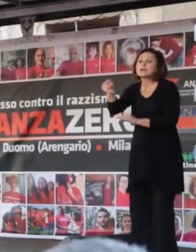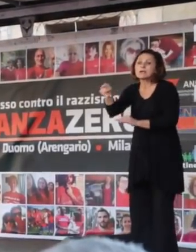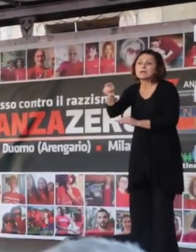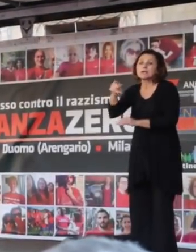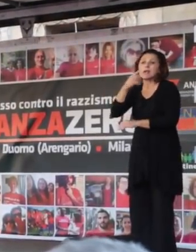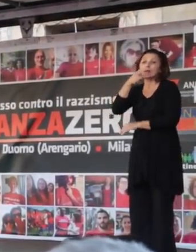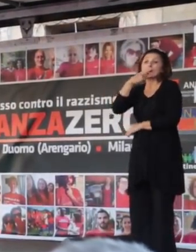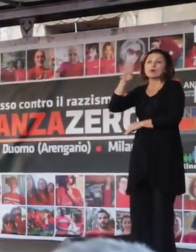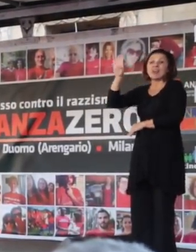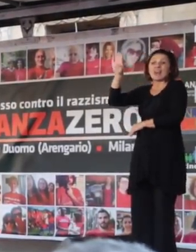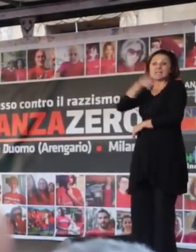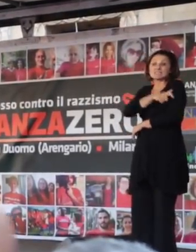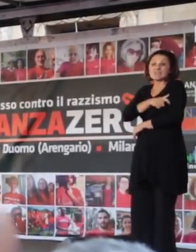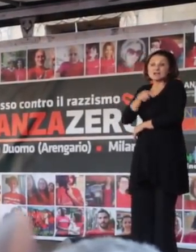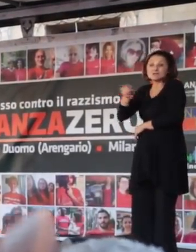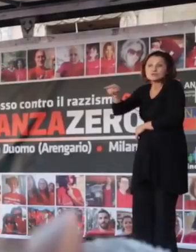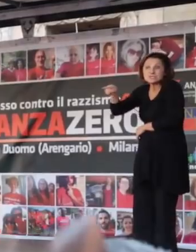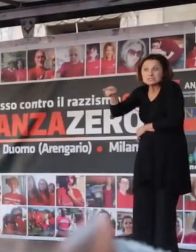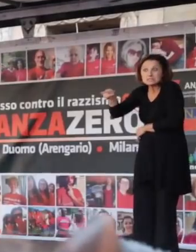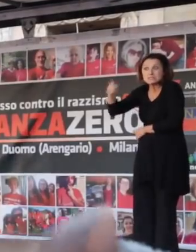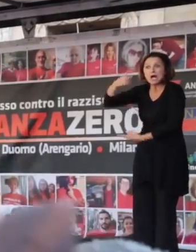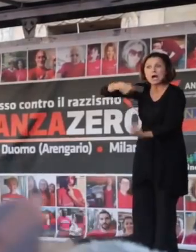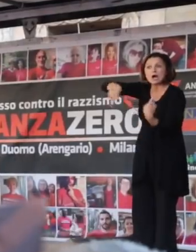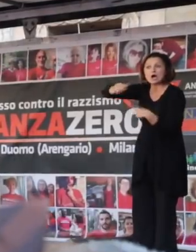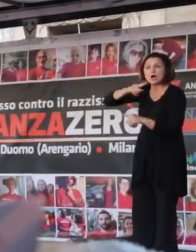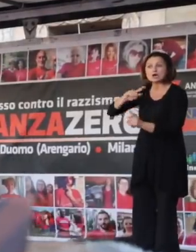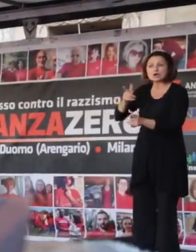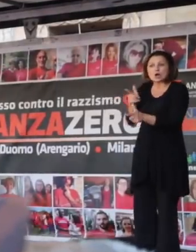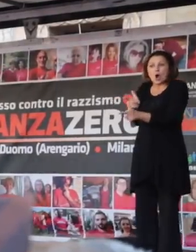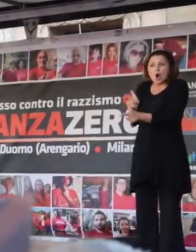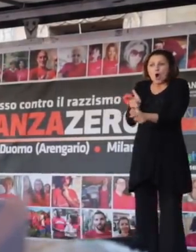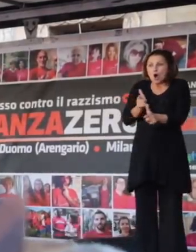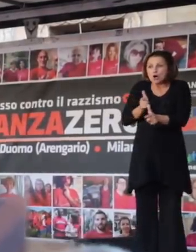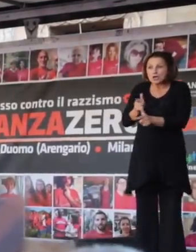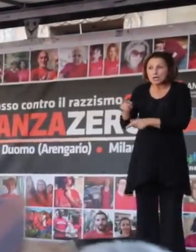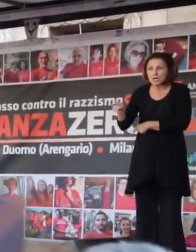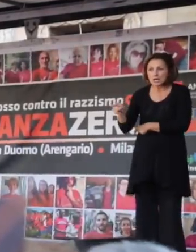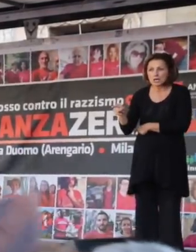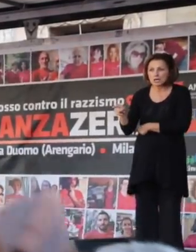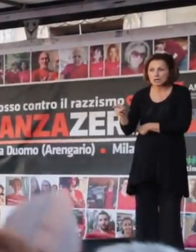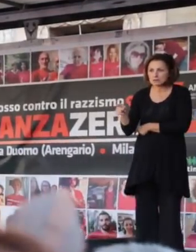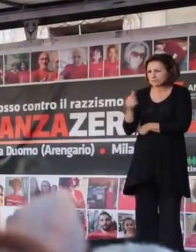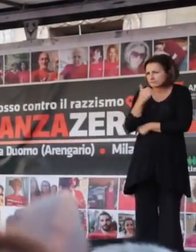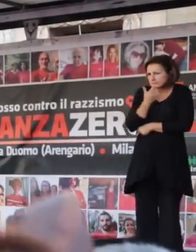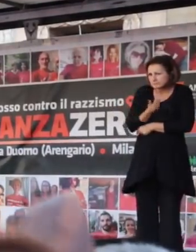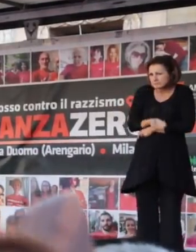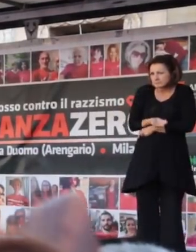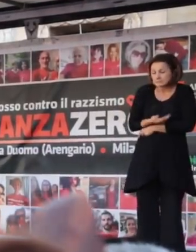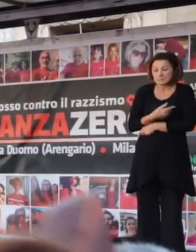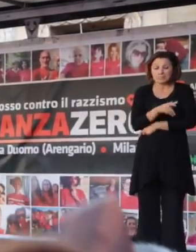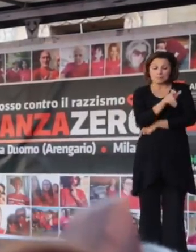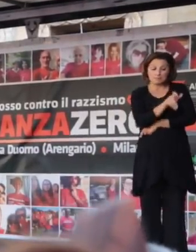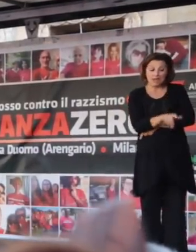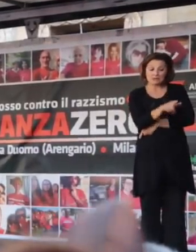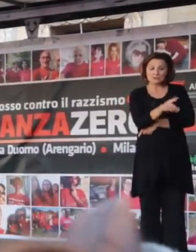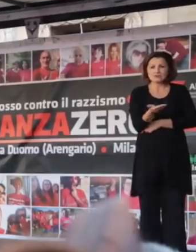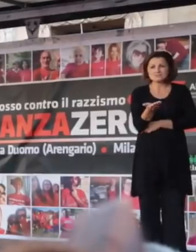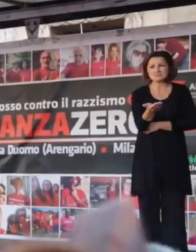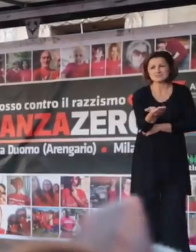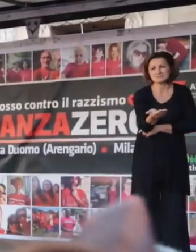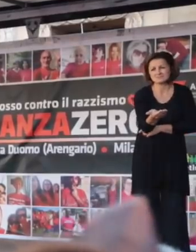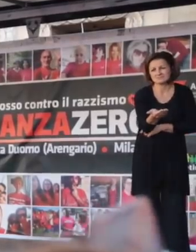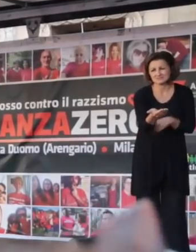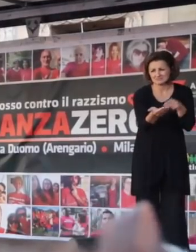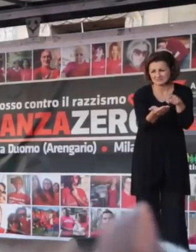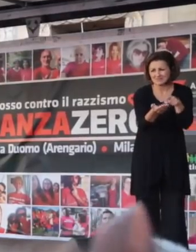Ditemi voi, è indecoroso un uomo che allunga la mano per chiedere la carità o uno che la alza per